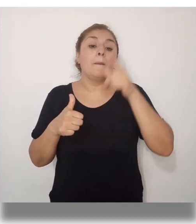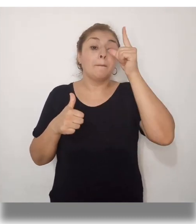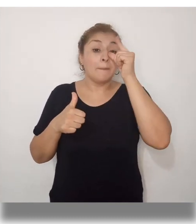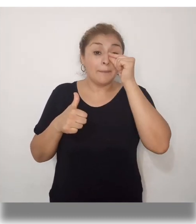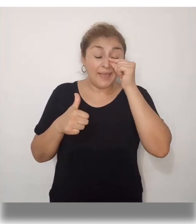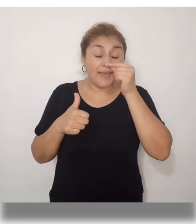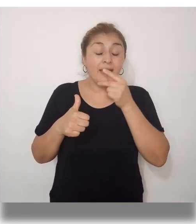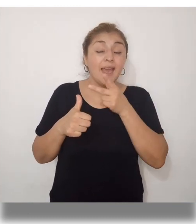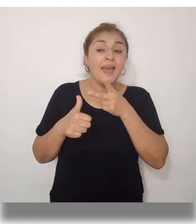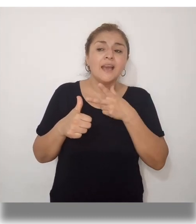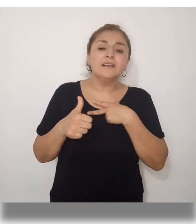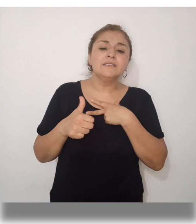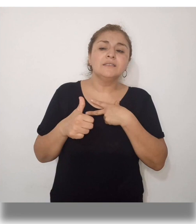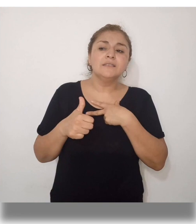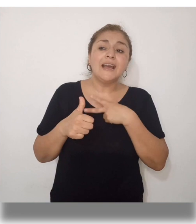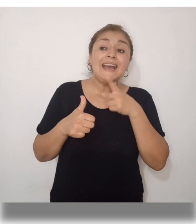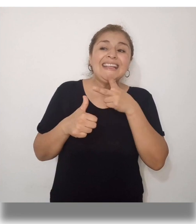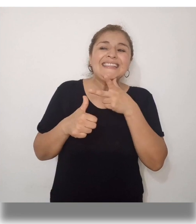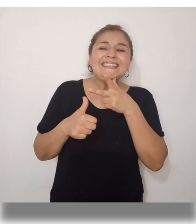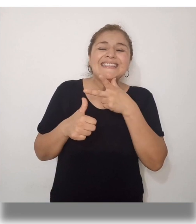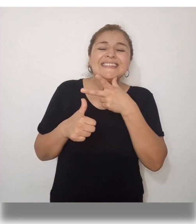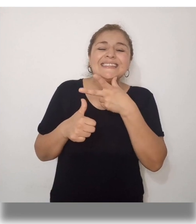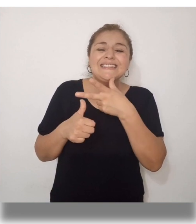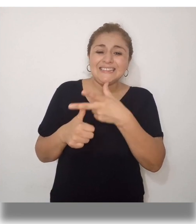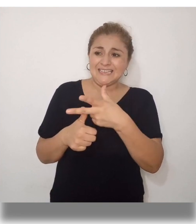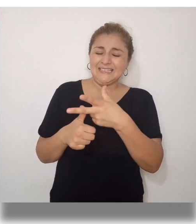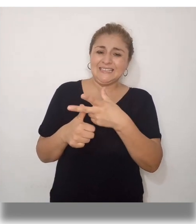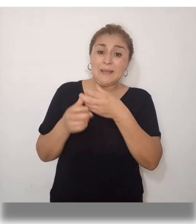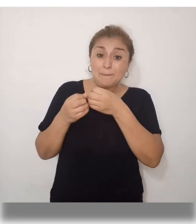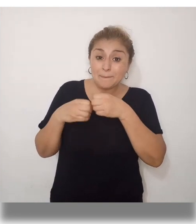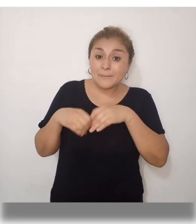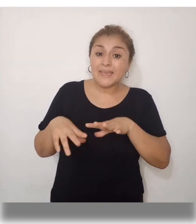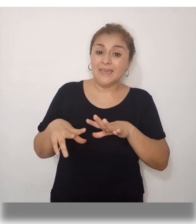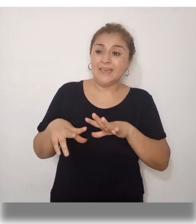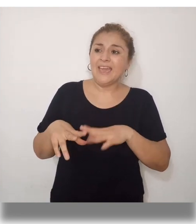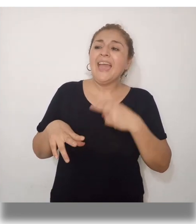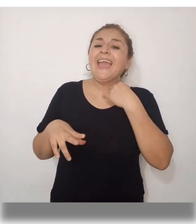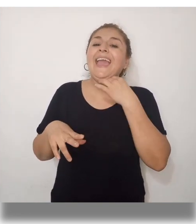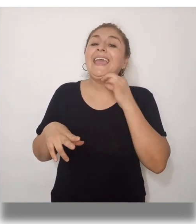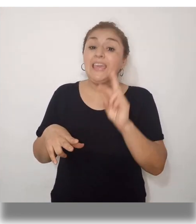comienza sus palabras diciendo hijo